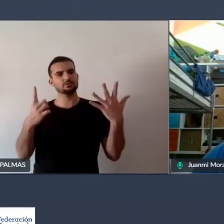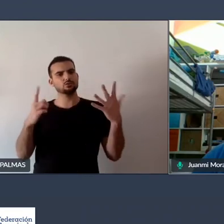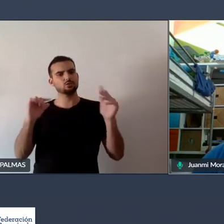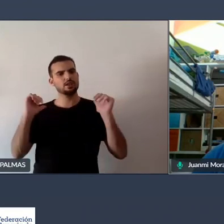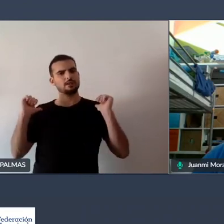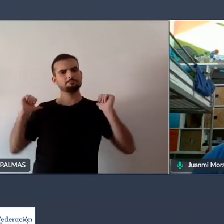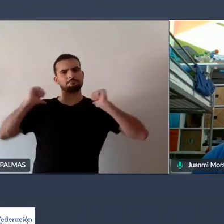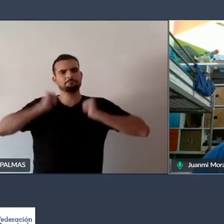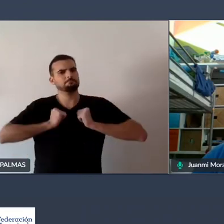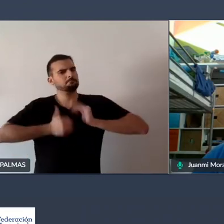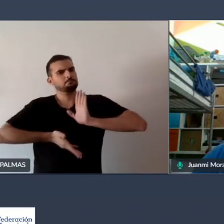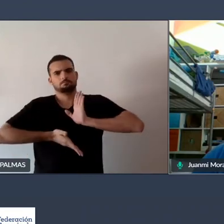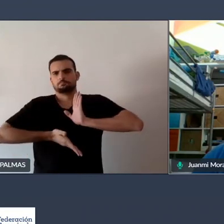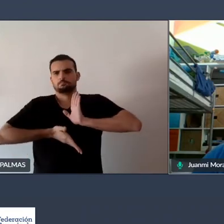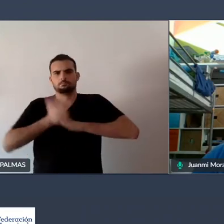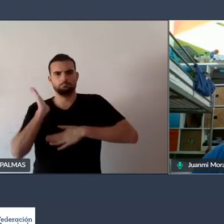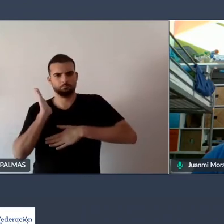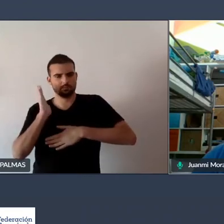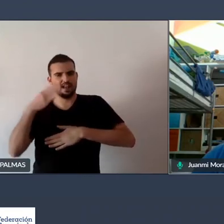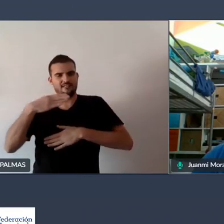te fuiste a Badalona?